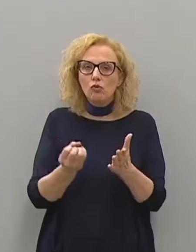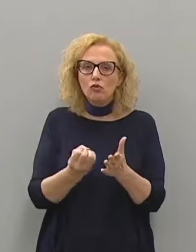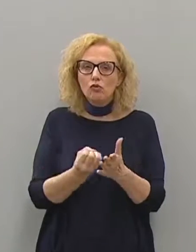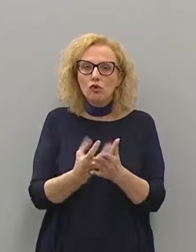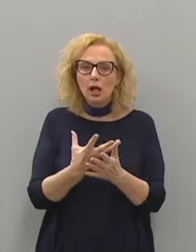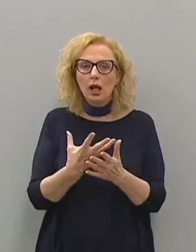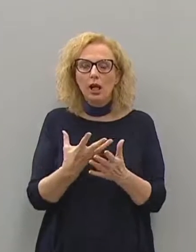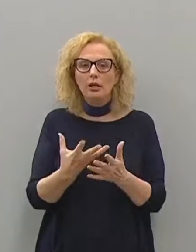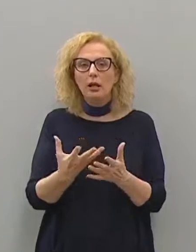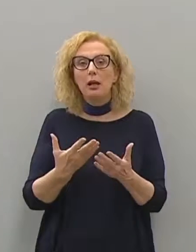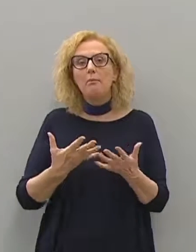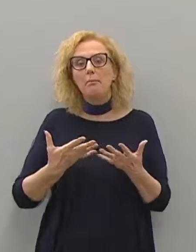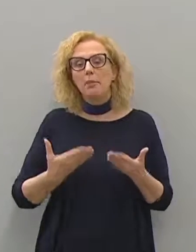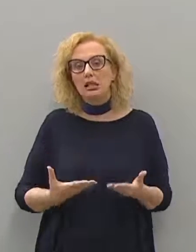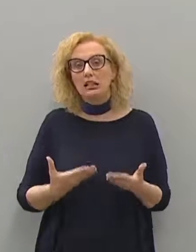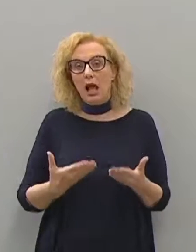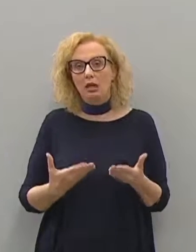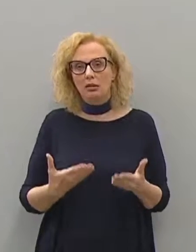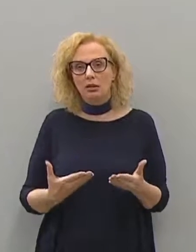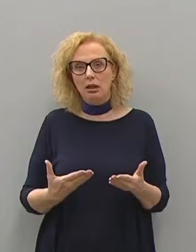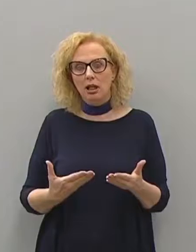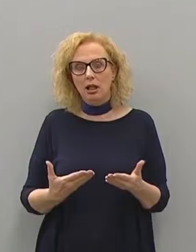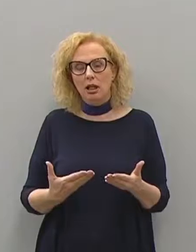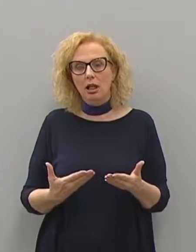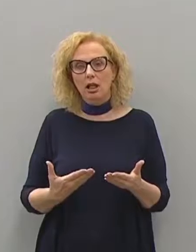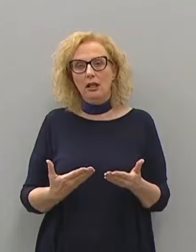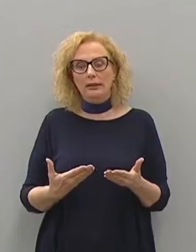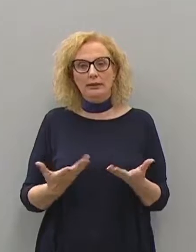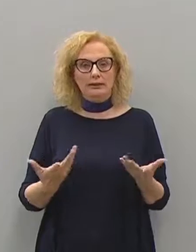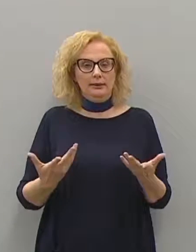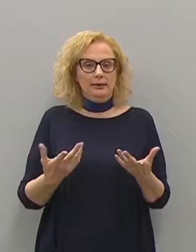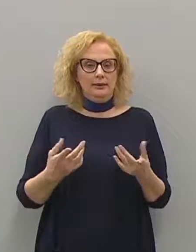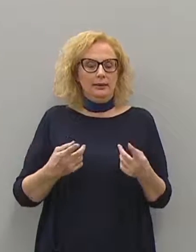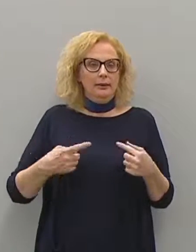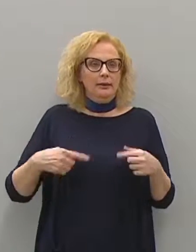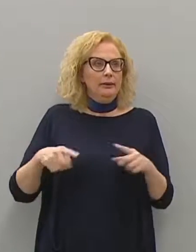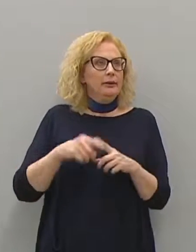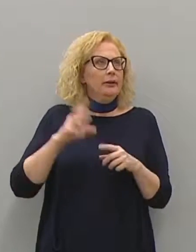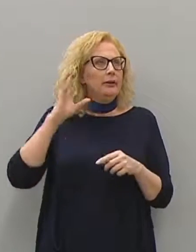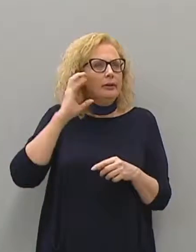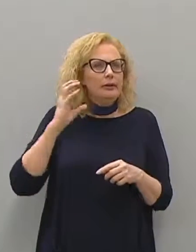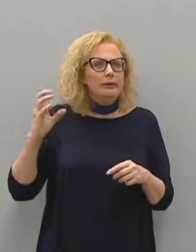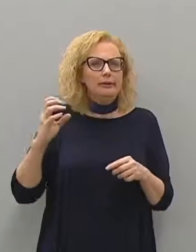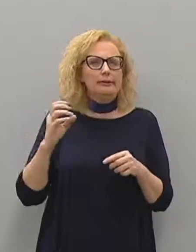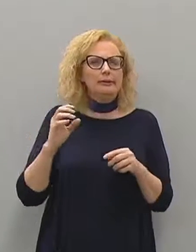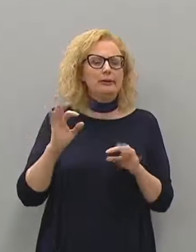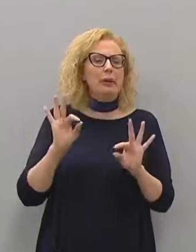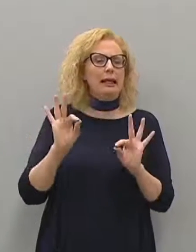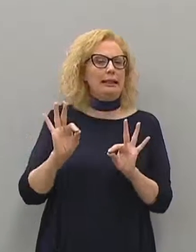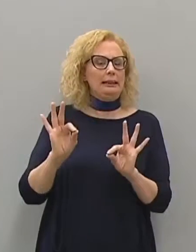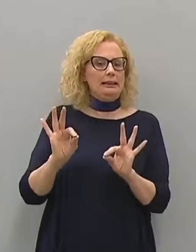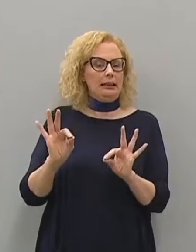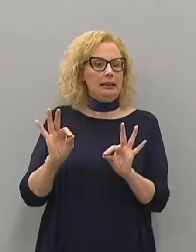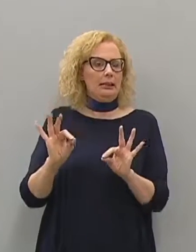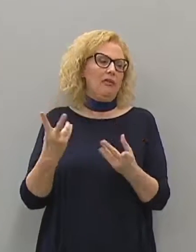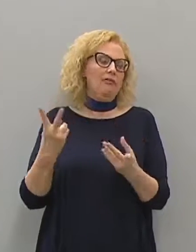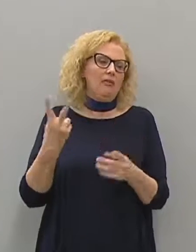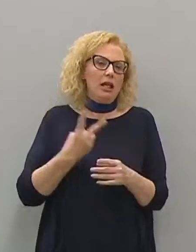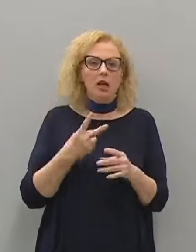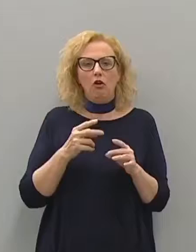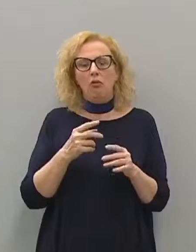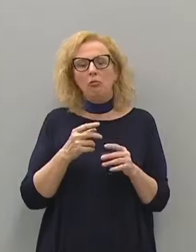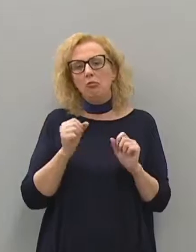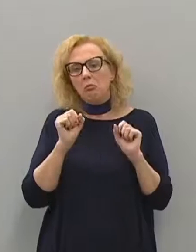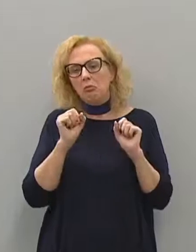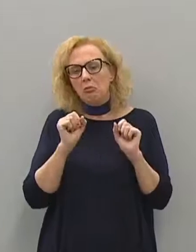e che stiamo vivendo quindi quando diciamo sentiamo alcune critiche del tutto legittime le critiche ci mancherebbe in